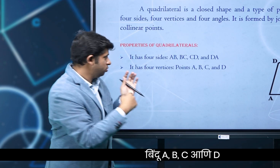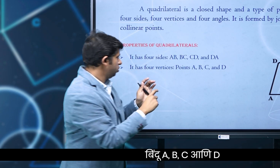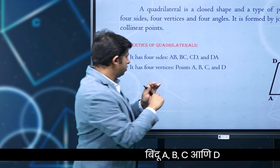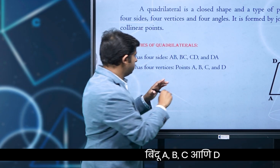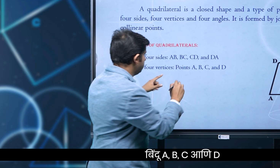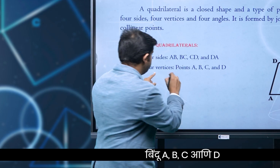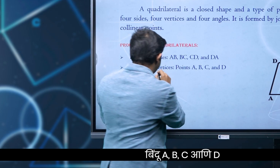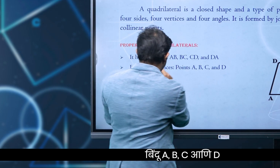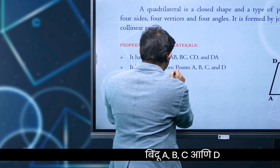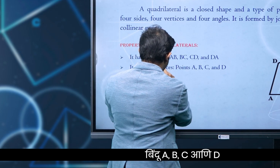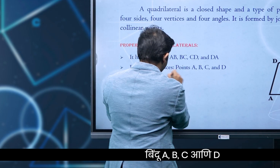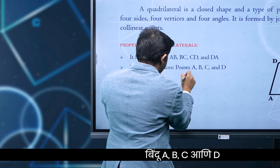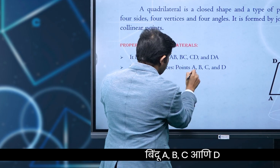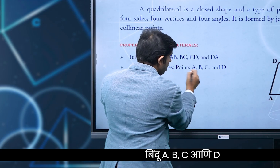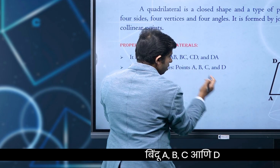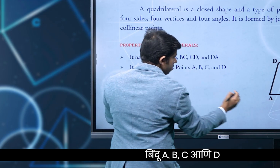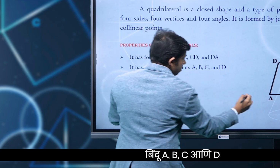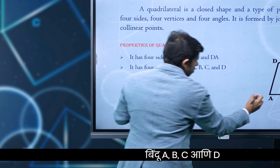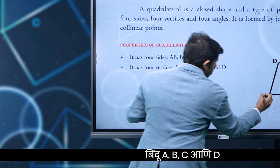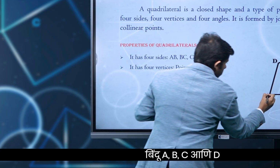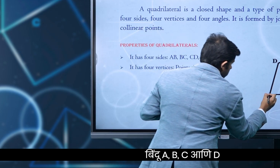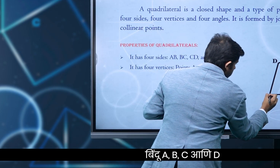बिंदू ए, बी, सी आणि डी.